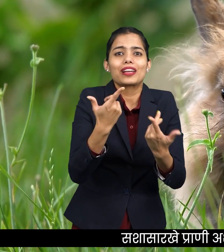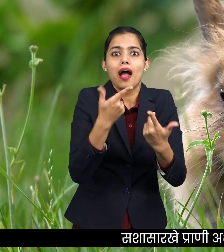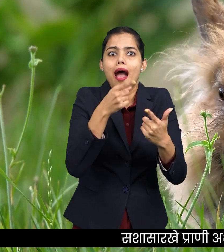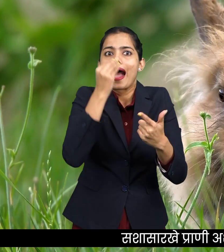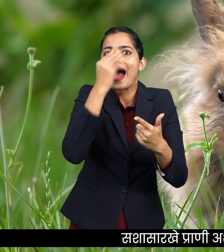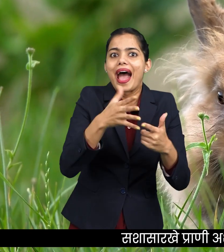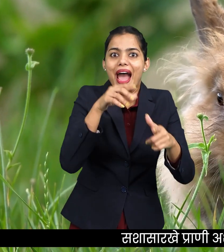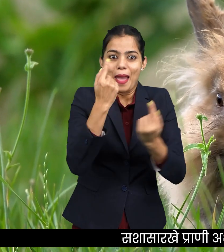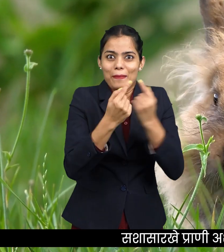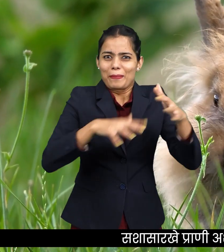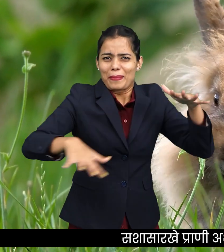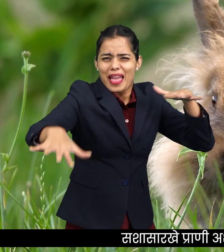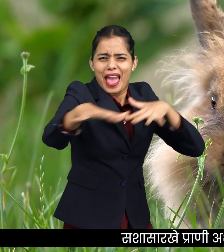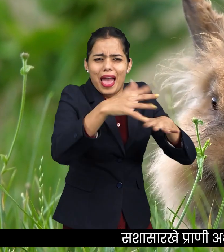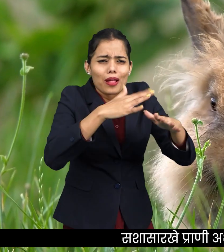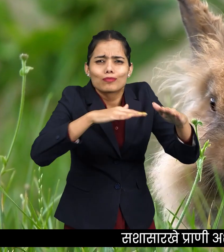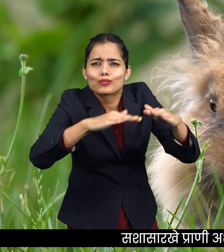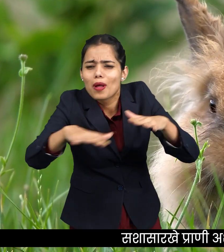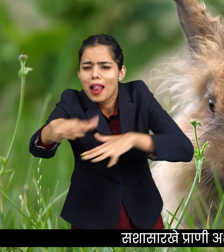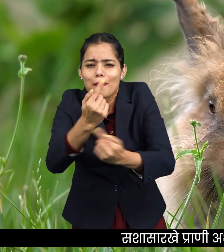सशासारखे प्राणी अशा गवतामध्ये आढळतात.